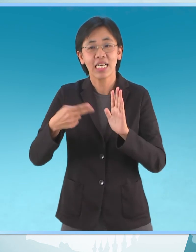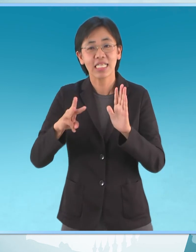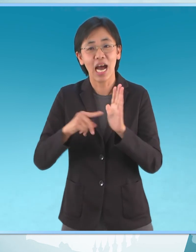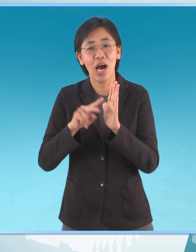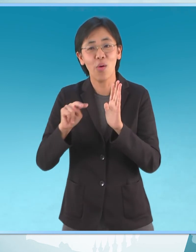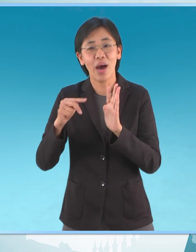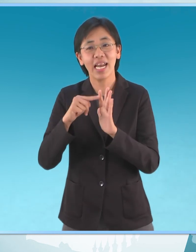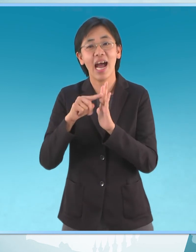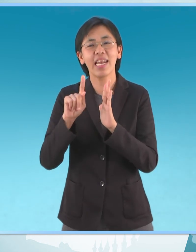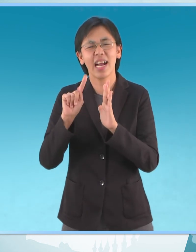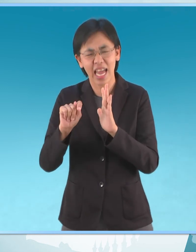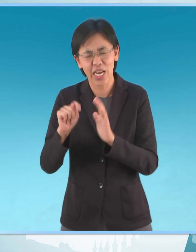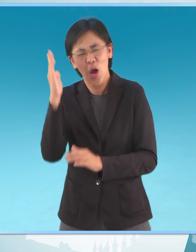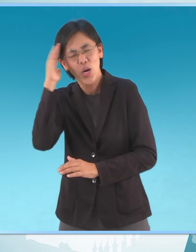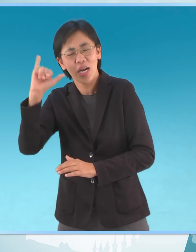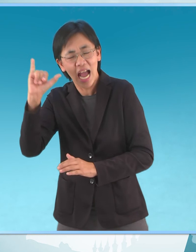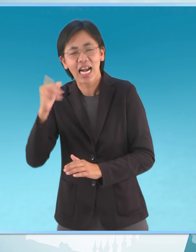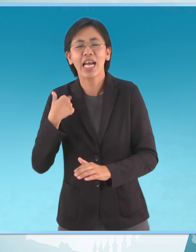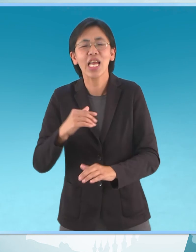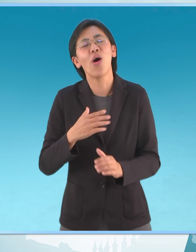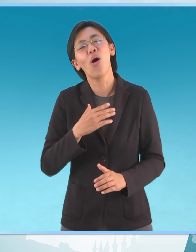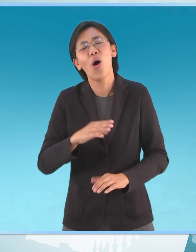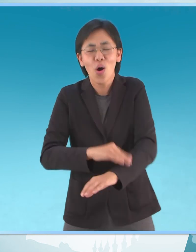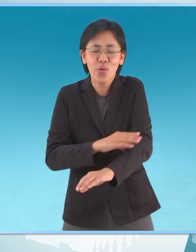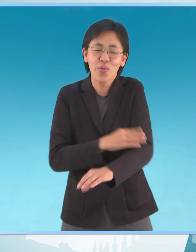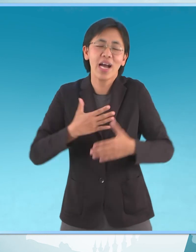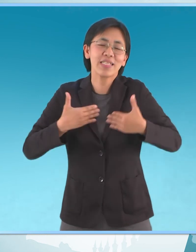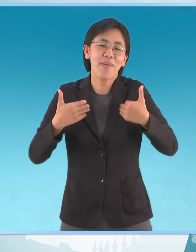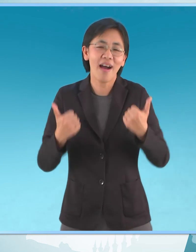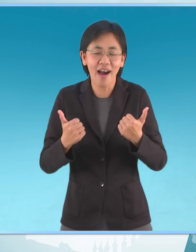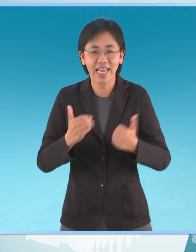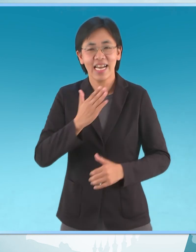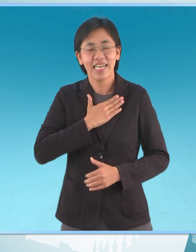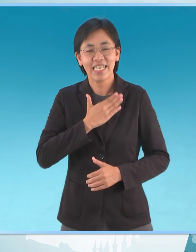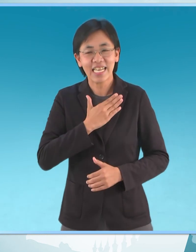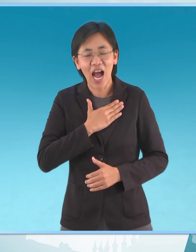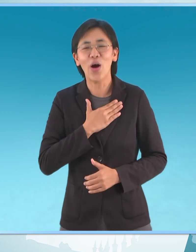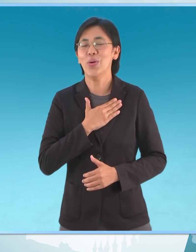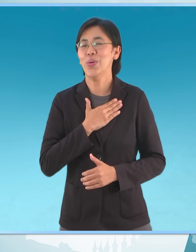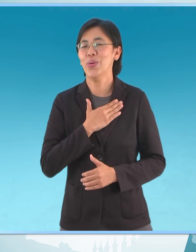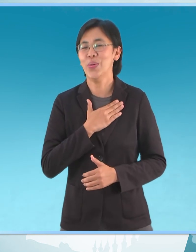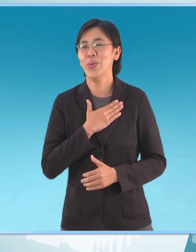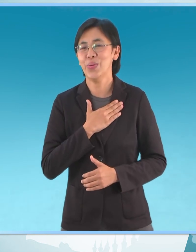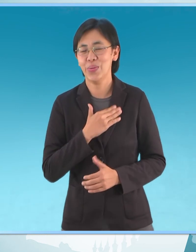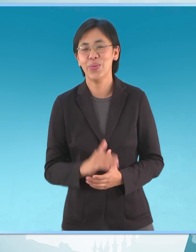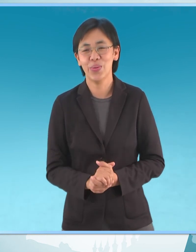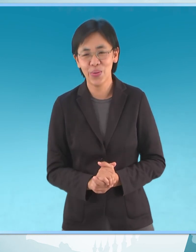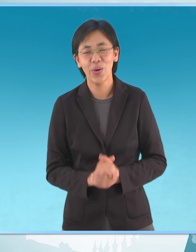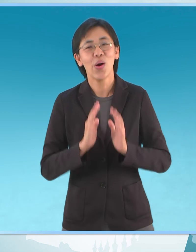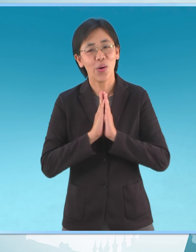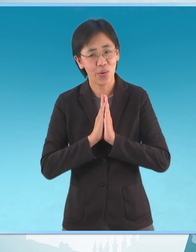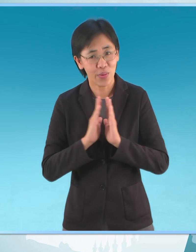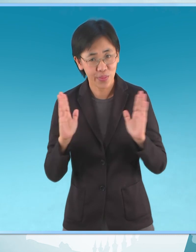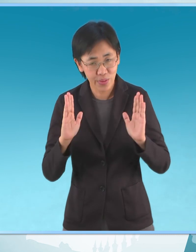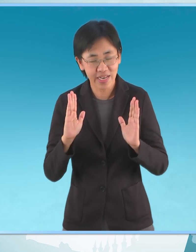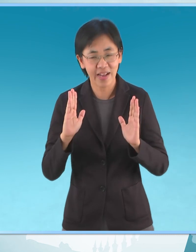เลยขอมาสปาซะหน่อยนะฮะตอนนี้แหมกำลังชิลกำลังสบายมากๆนะครับและเราก็เดินทางมาถึงช่วงสุดท้ายของรายการกันแล้วนะครับต้